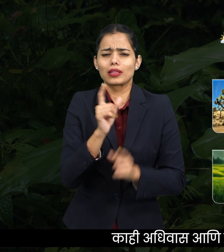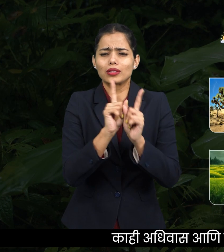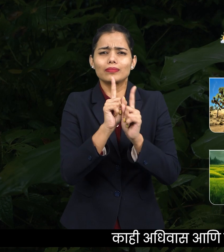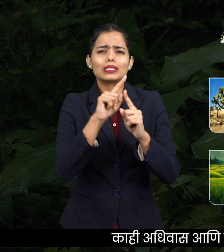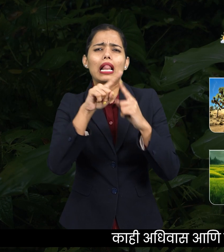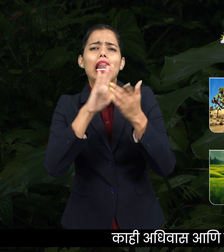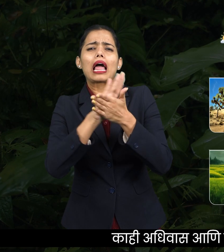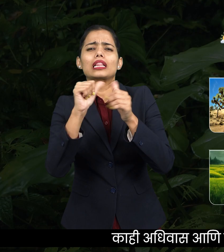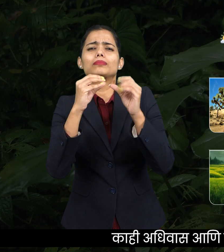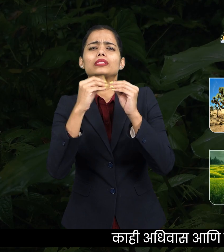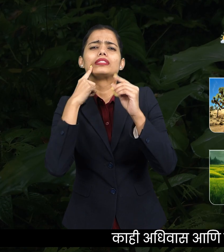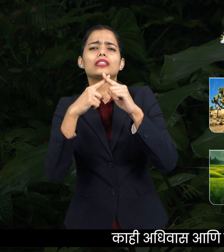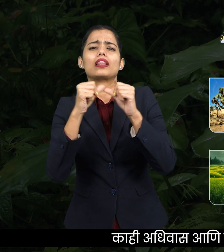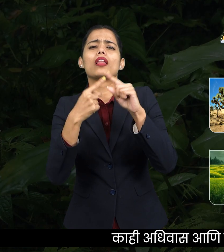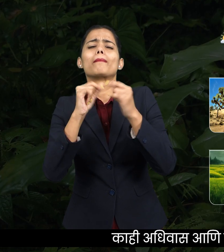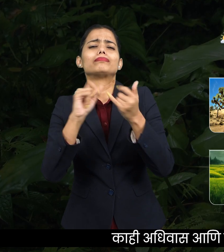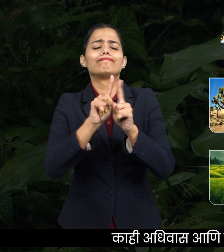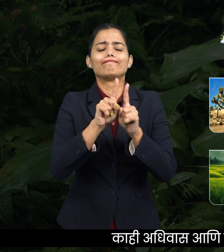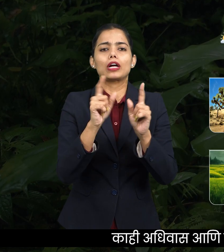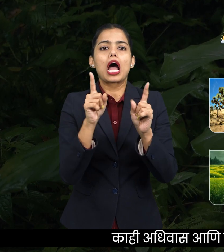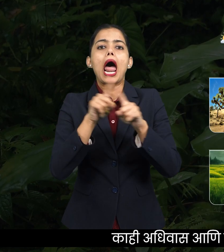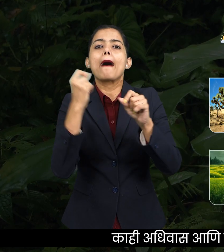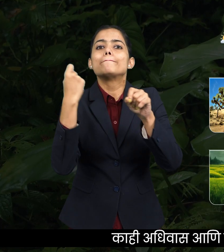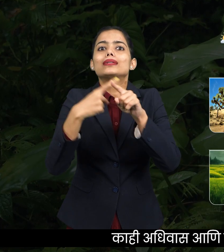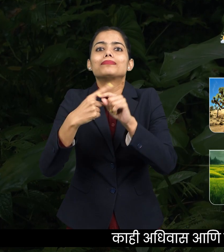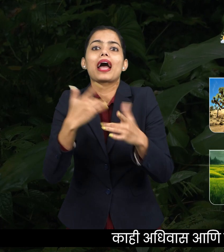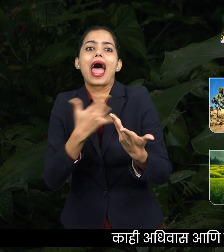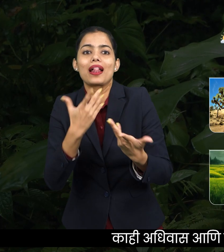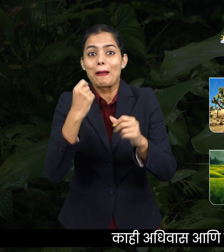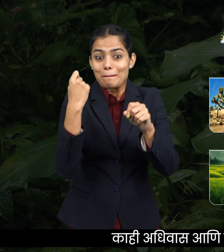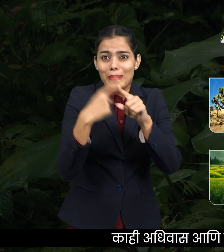काही अधिवास आणि विविध वनस्पतींची वैशिष्ट्ये.